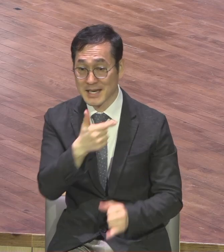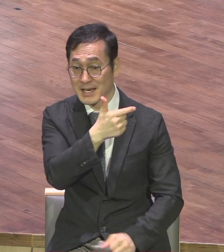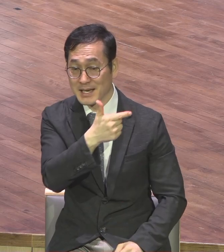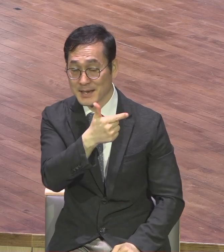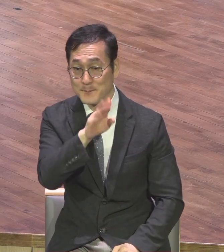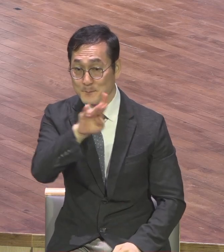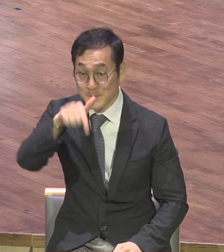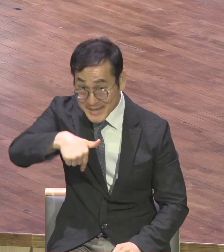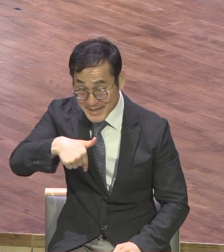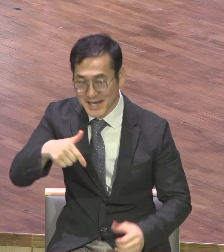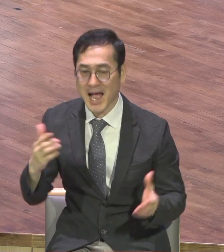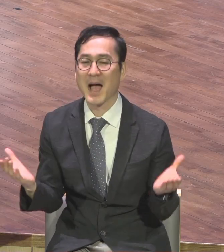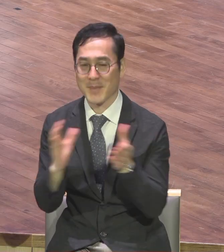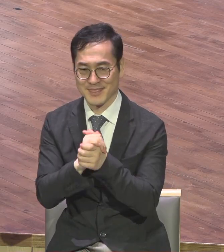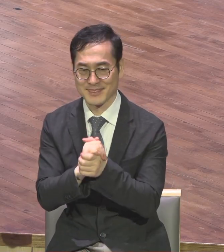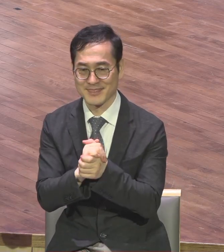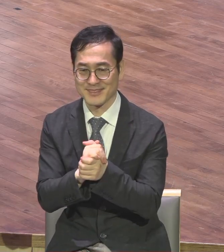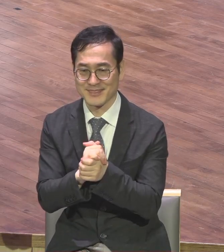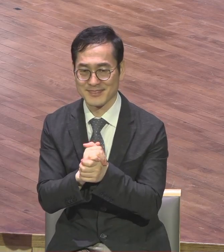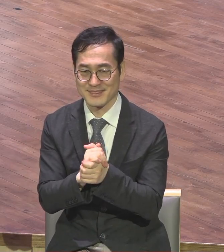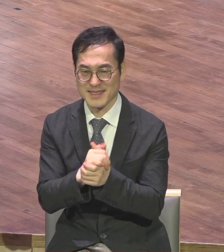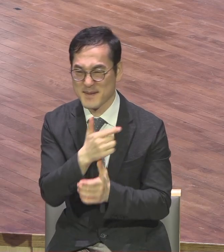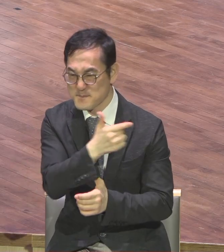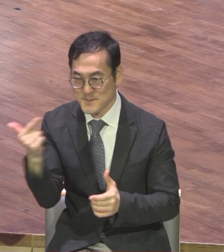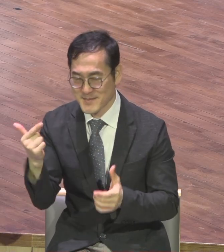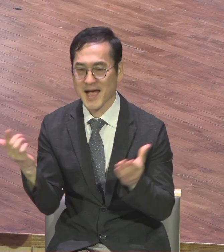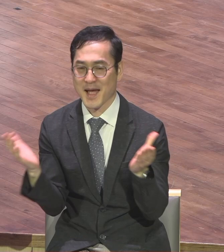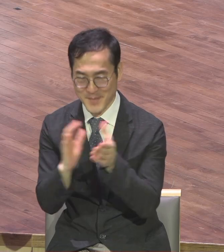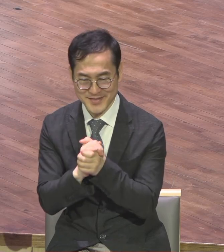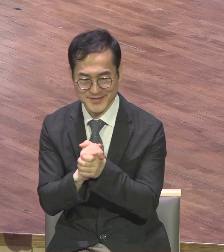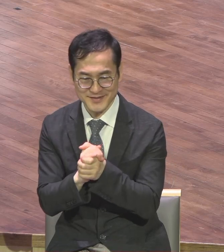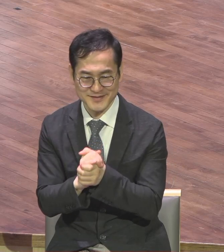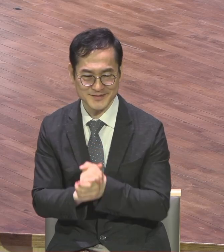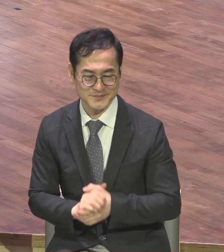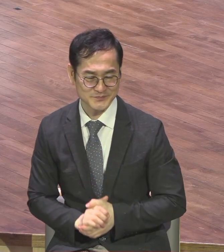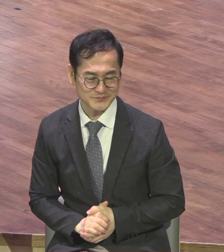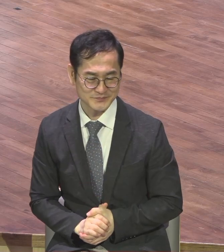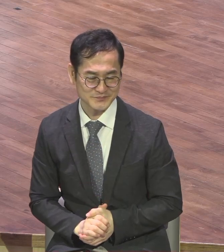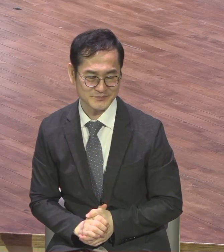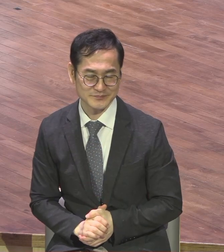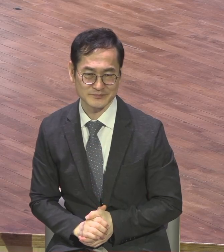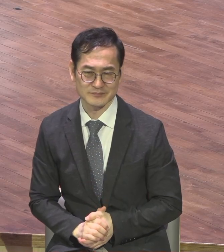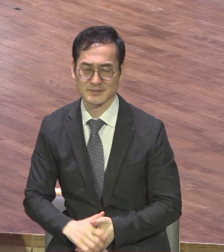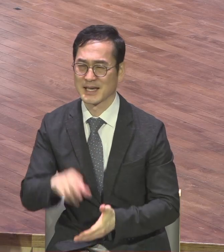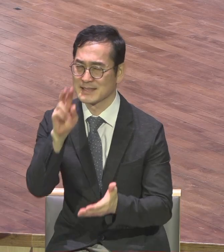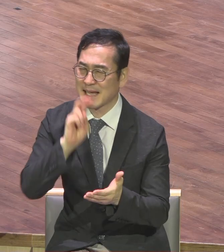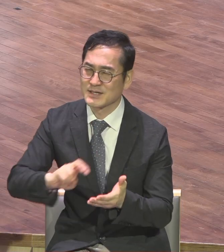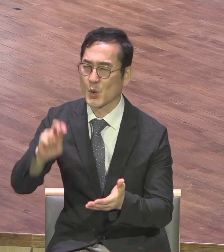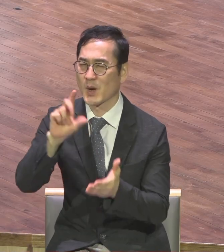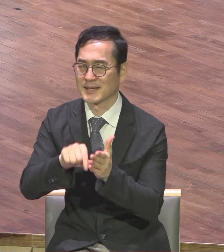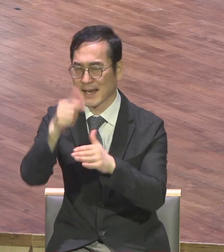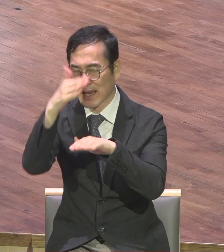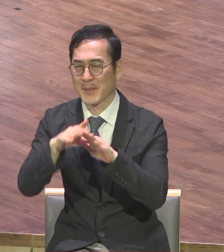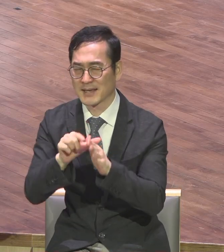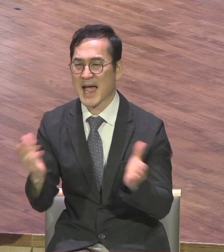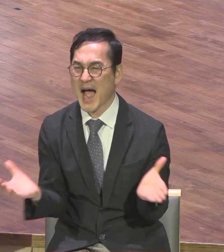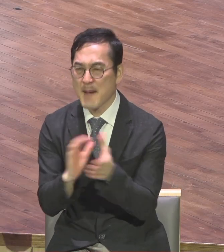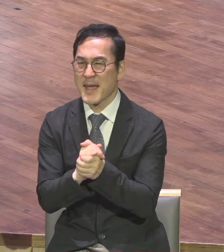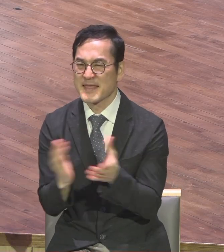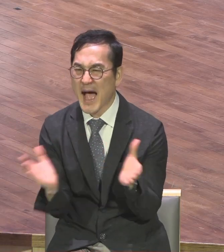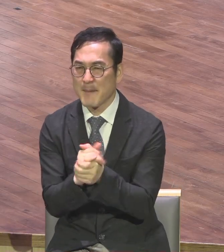빅 아멘. 그다 아멘 예배 드릴 때마다 찬송 부를 때마다 여러분이 아멘 아멘 하면요